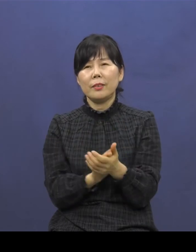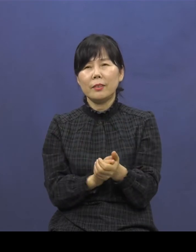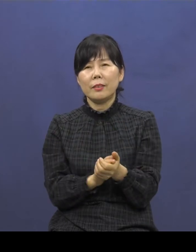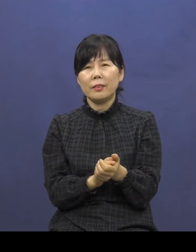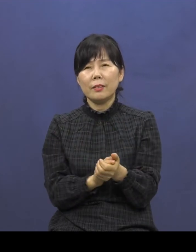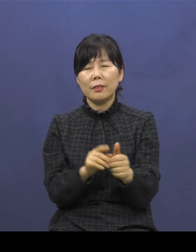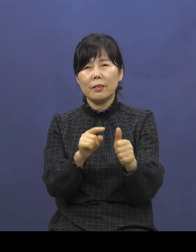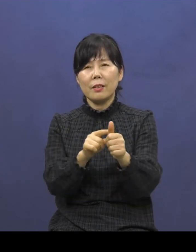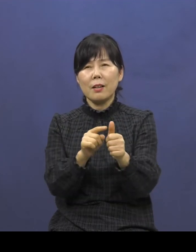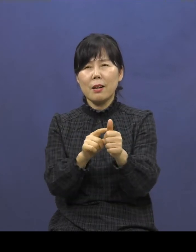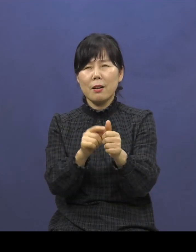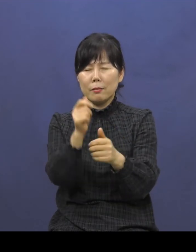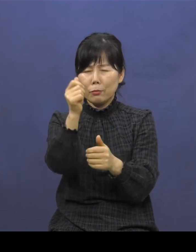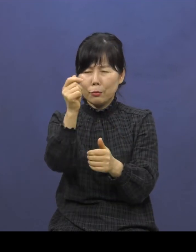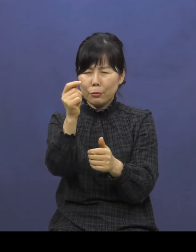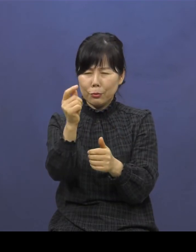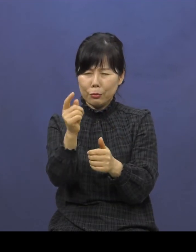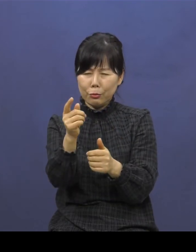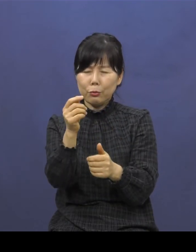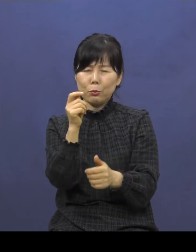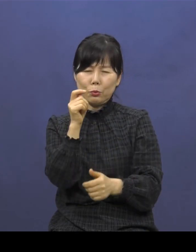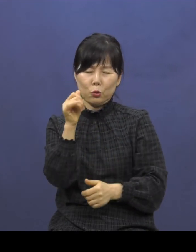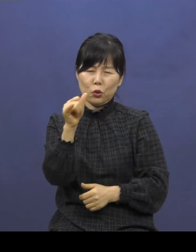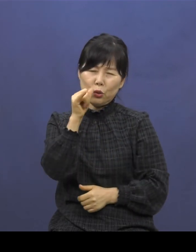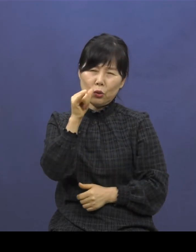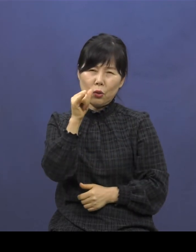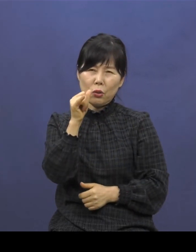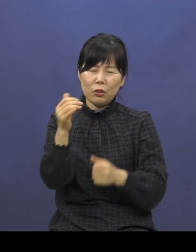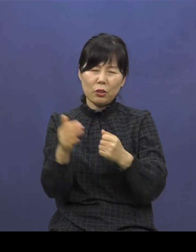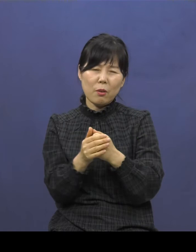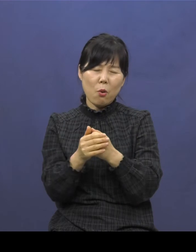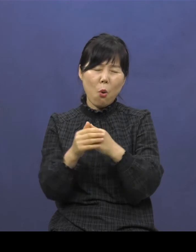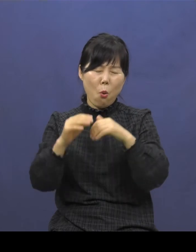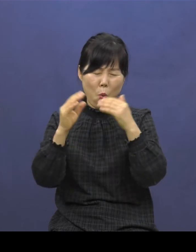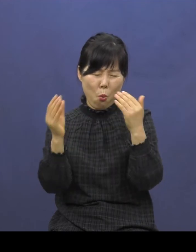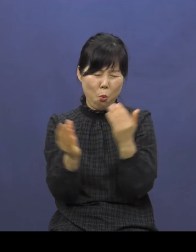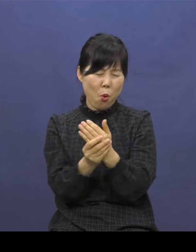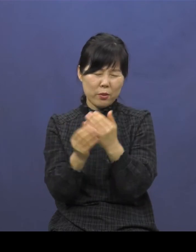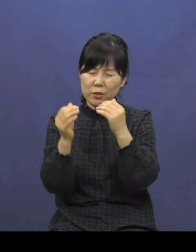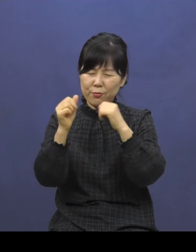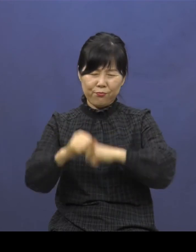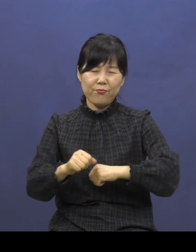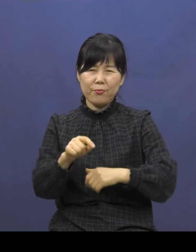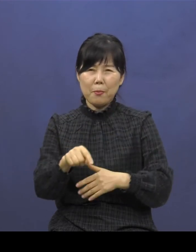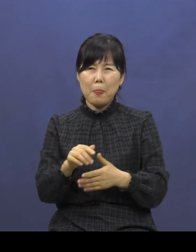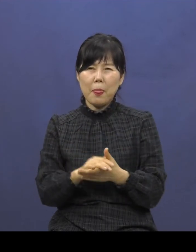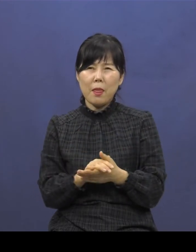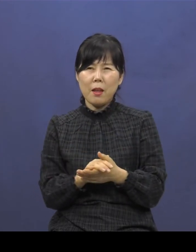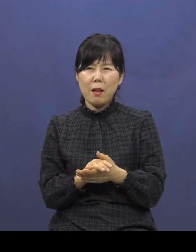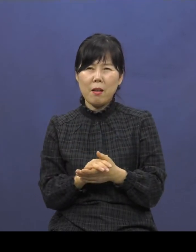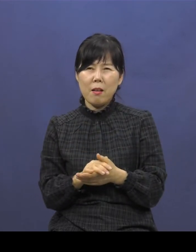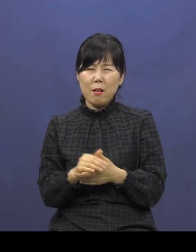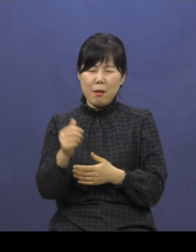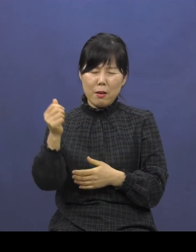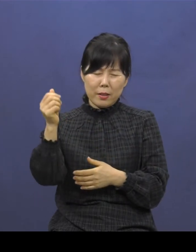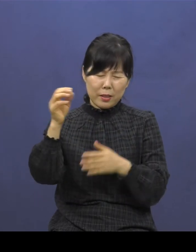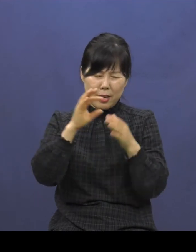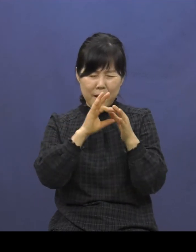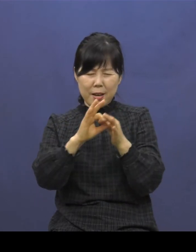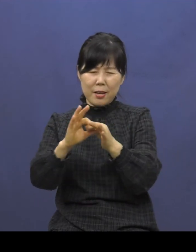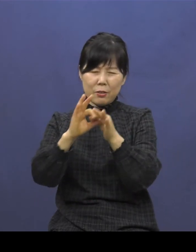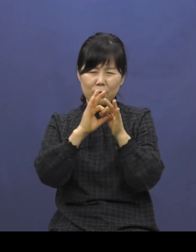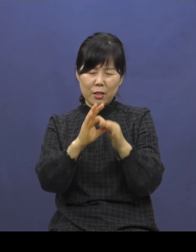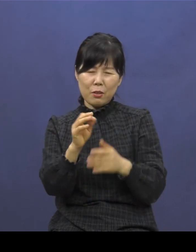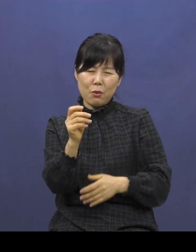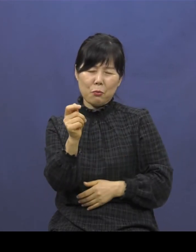나름 괜찮은 분인데 그만 도박에 빠져가지고 완전히 무너졌어요. 한두 번도 아니고 몇 번 그러고 나니까